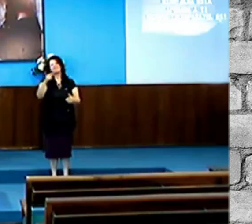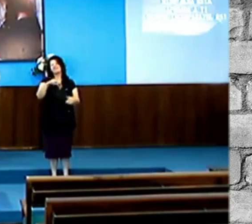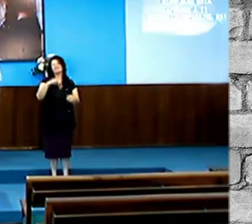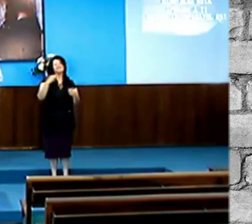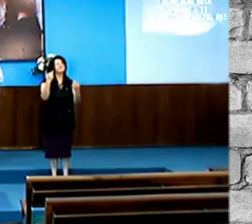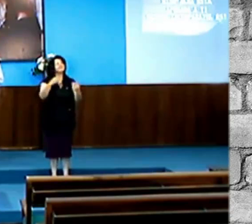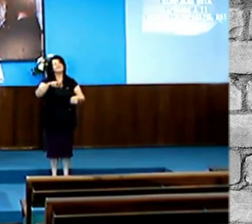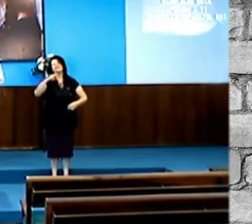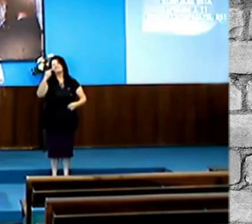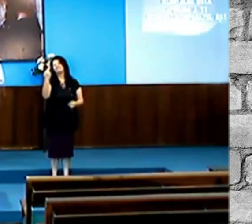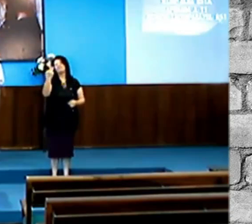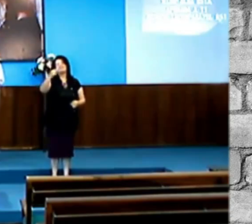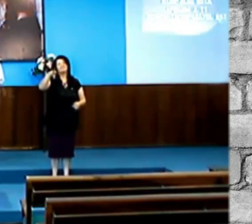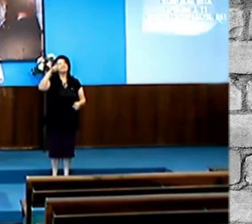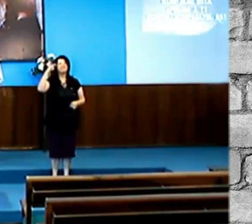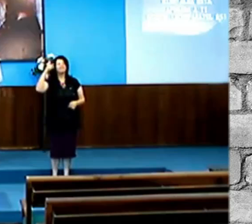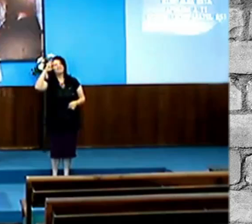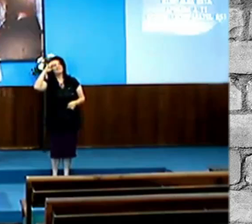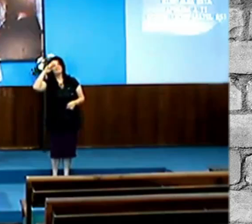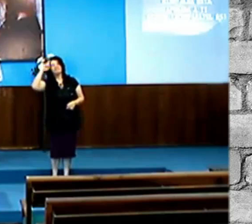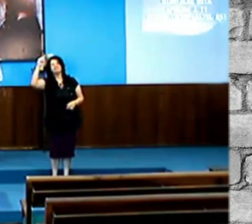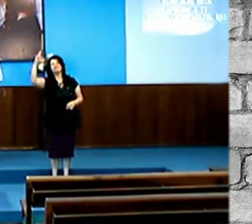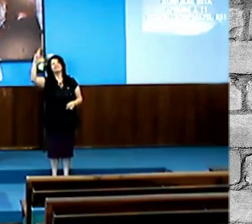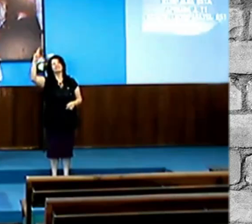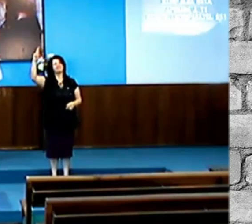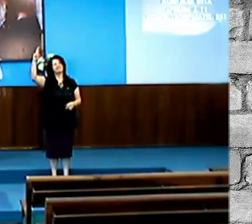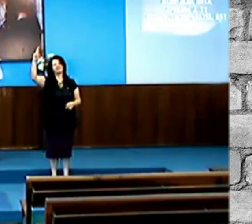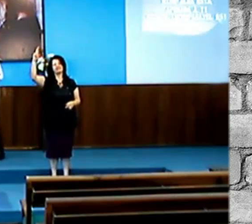Incomparável, Senhor, tu